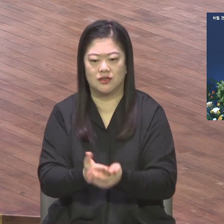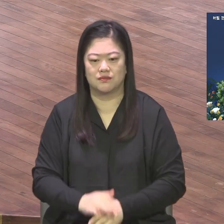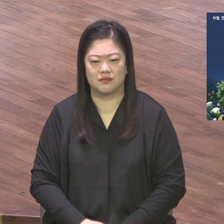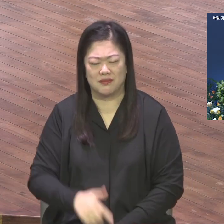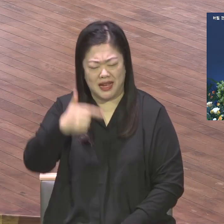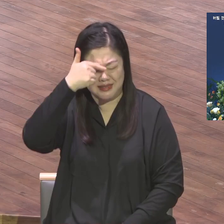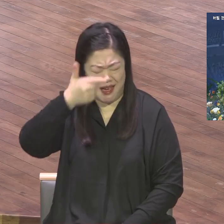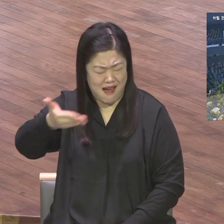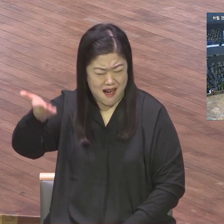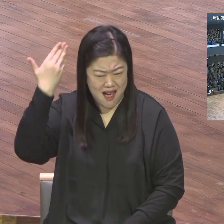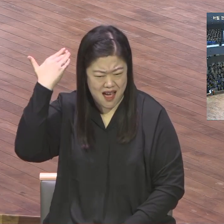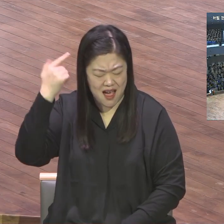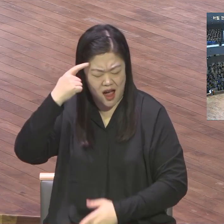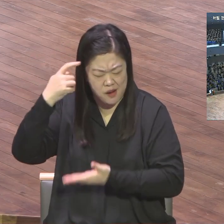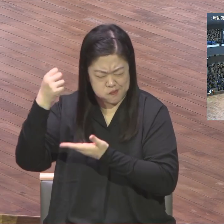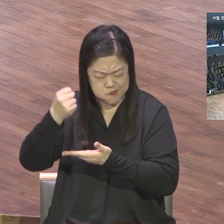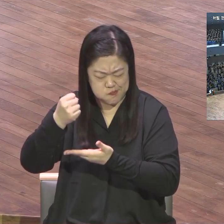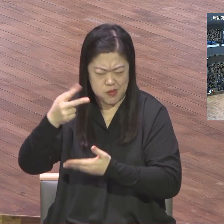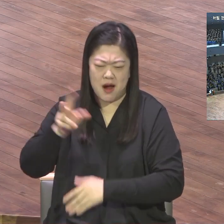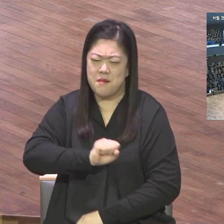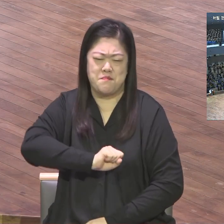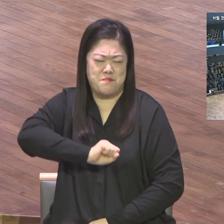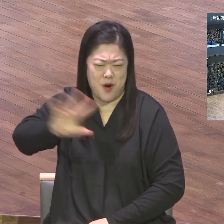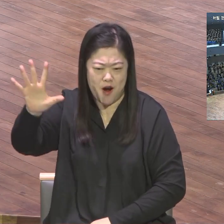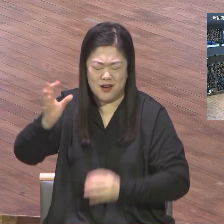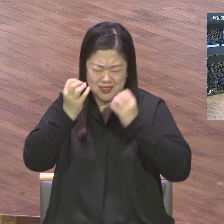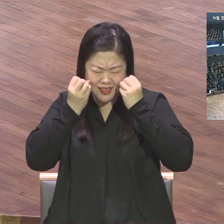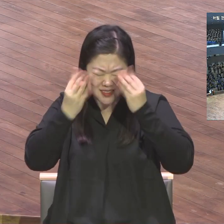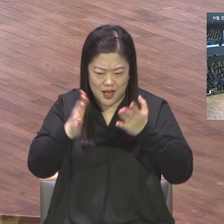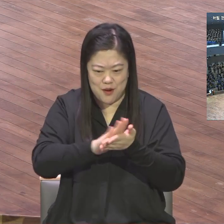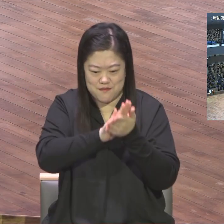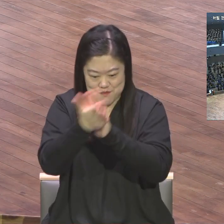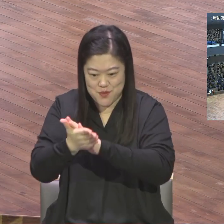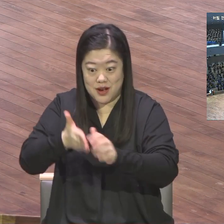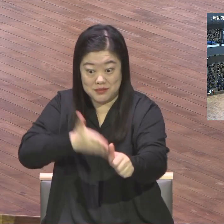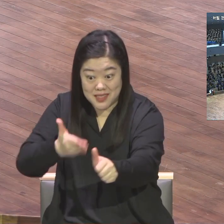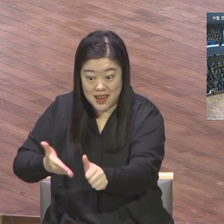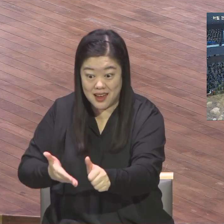옛사람을 벗어버리고 새 사람을 입자.